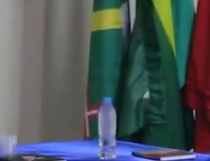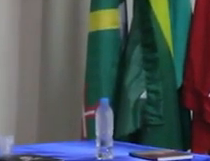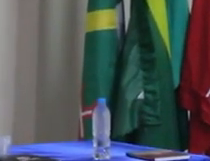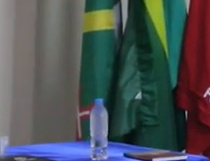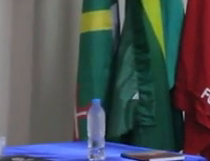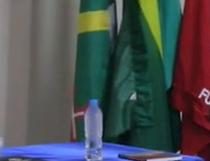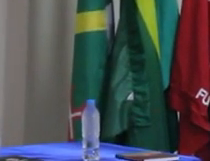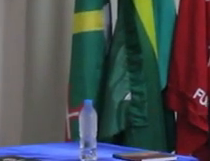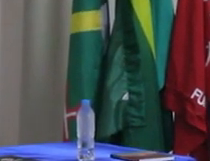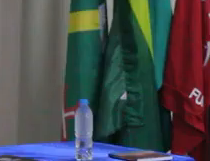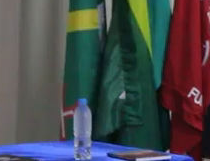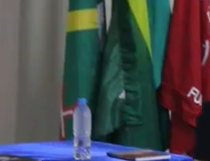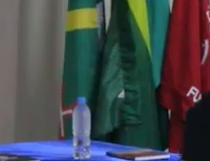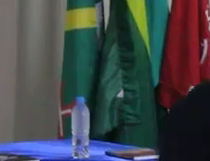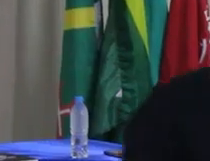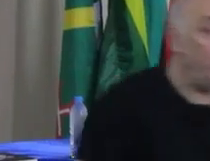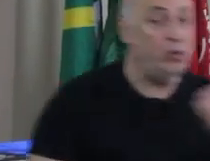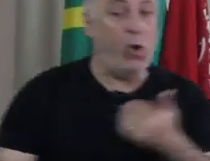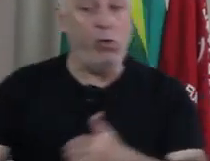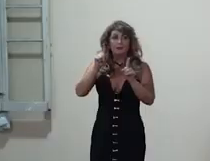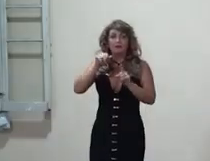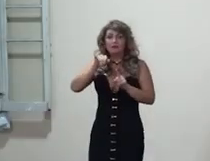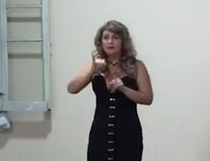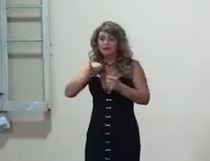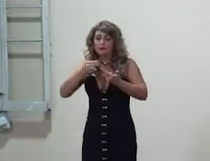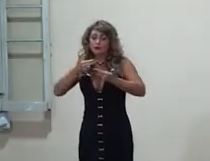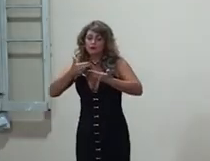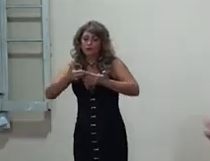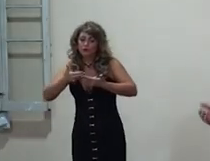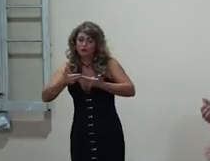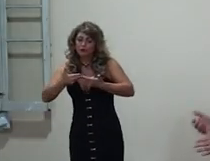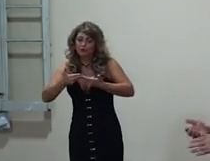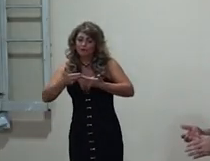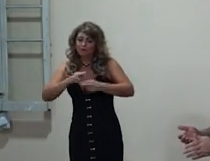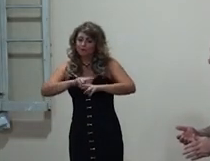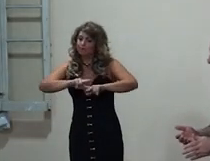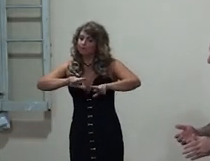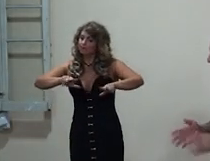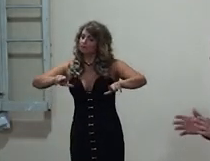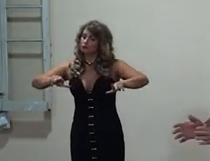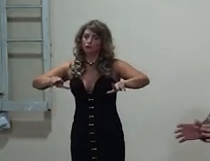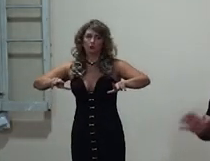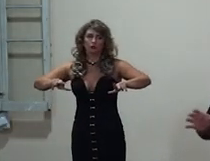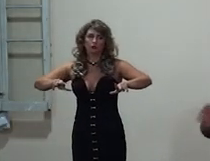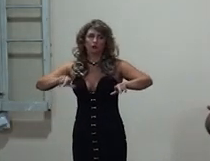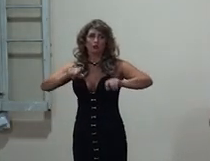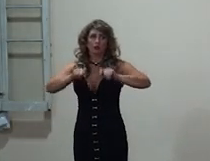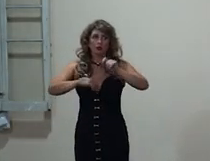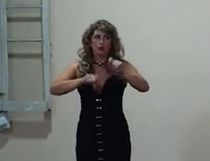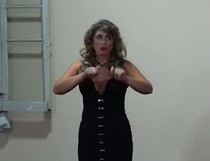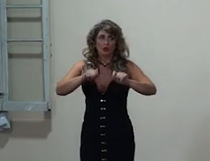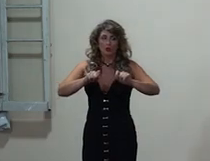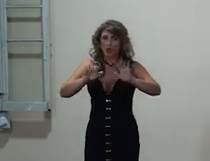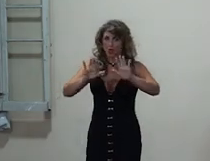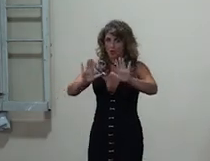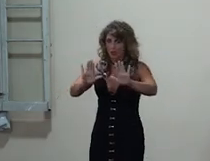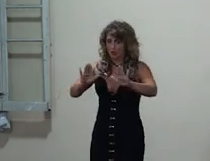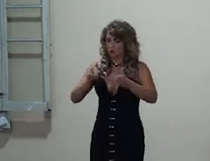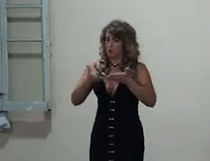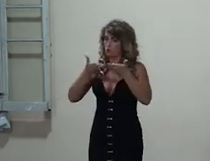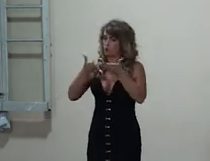implantar. Só que se usou de forma diversa, que era, não, aqui é